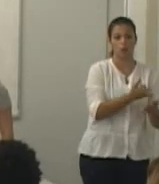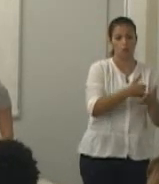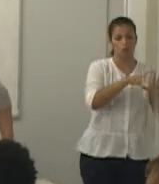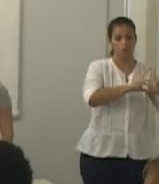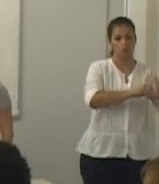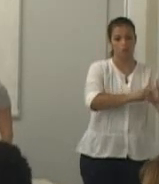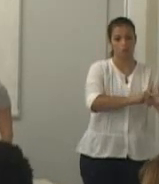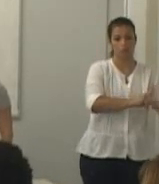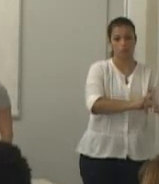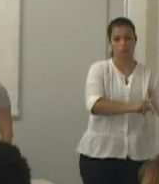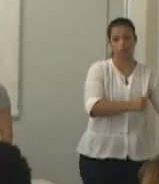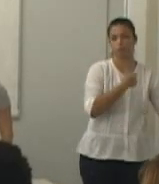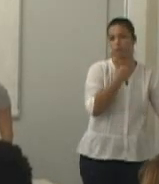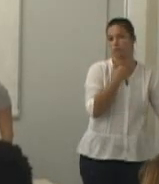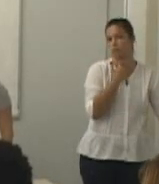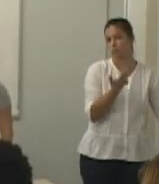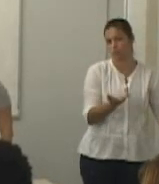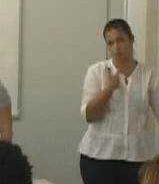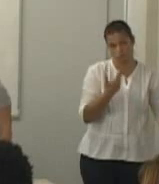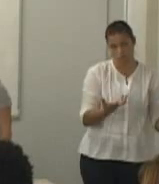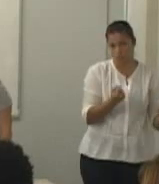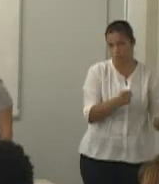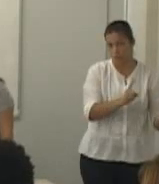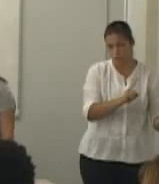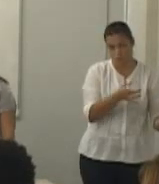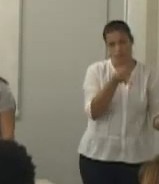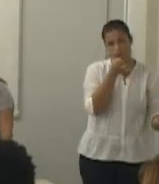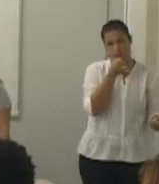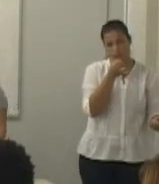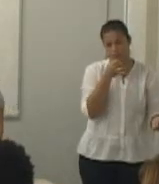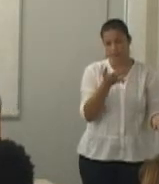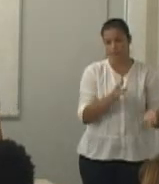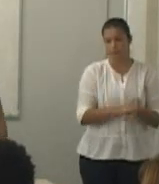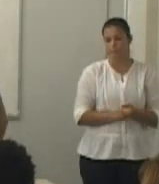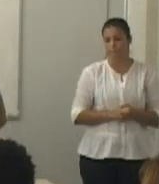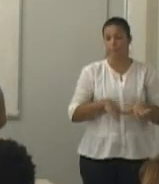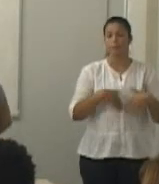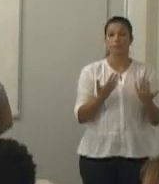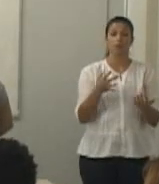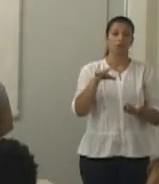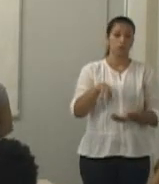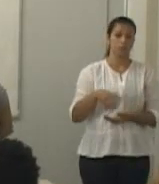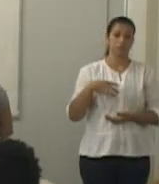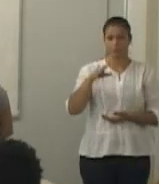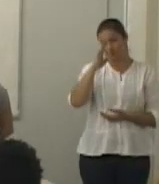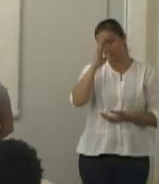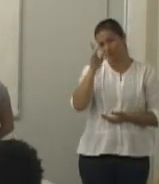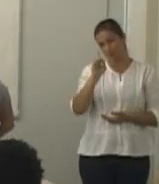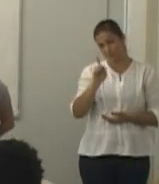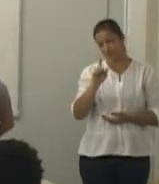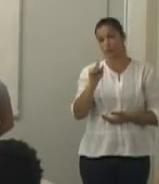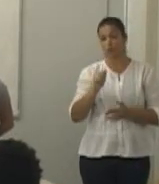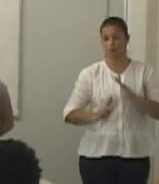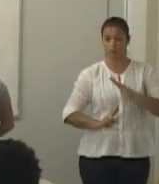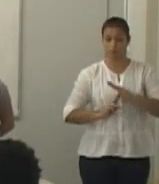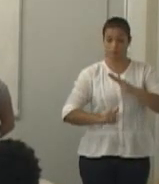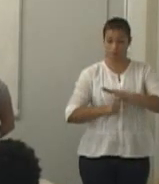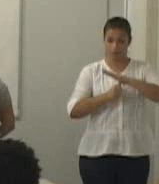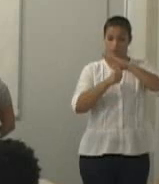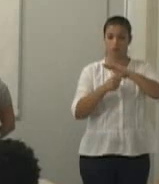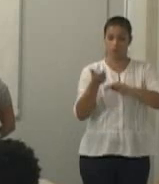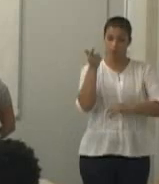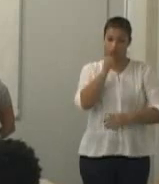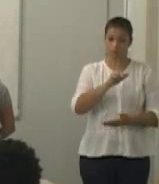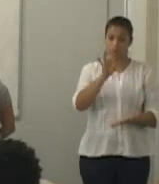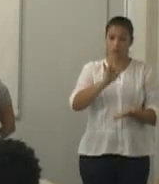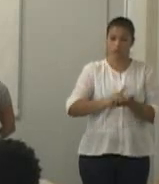possível não é admissível por exemplo e por último mas não menos importante uma Reitoria que seja capaz de